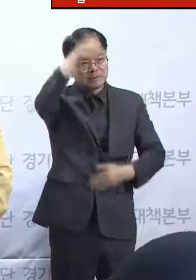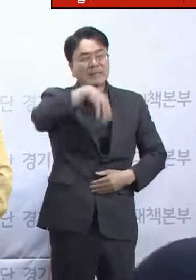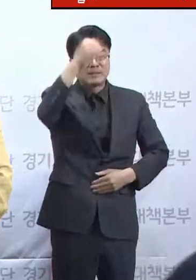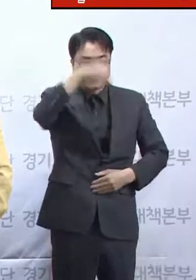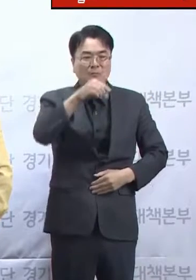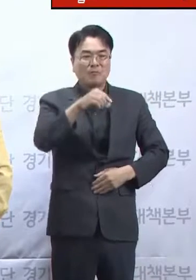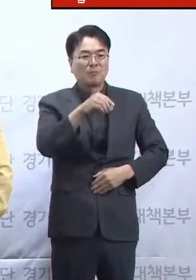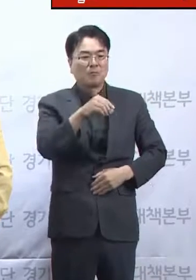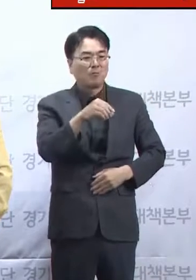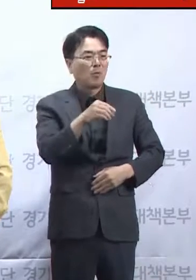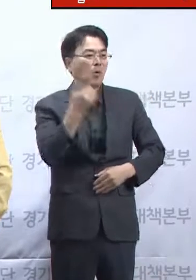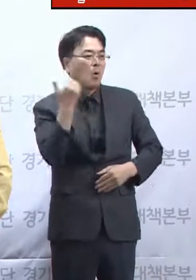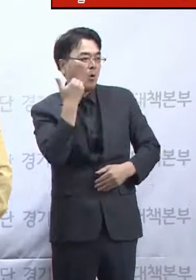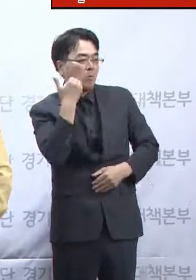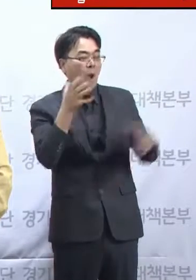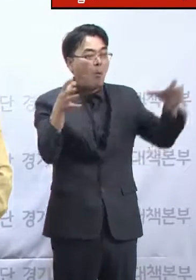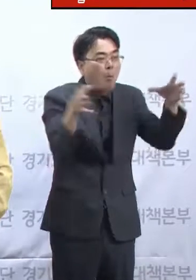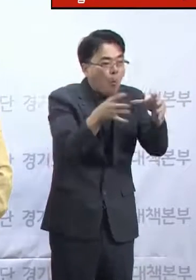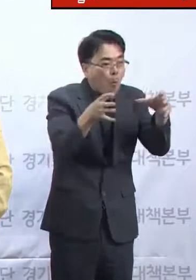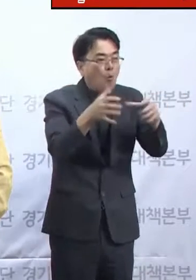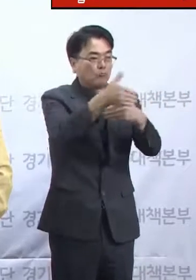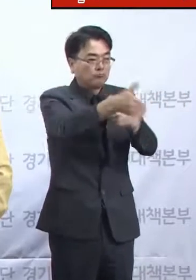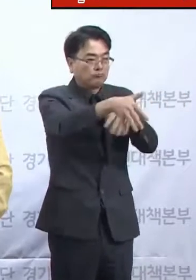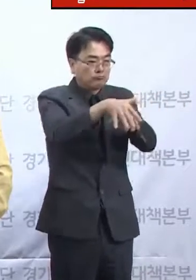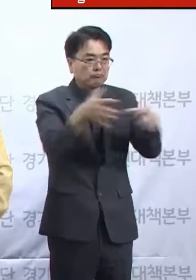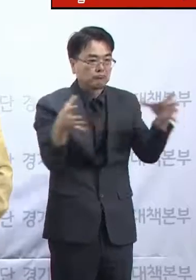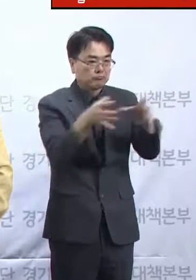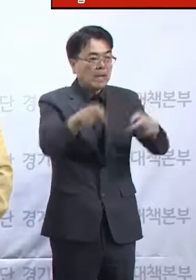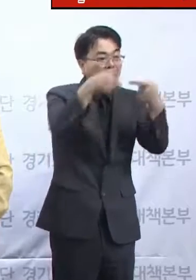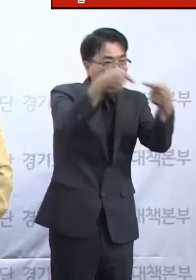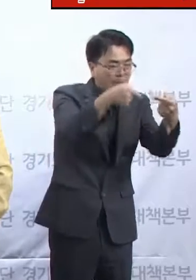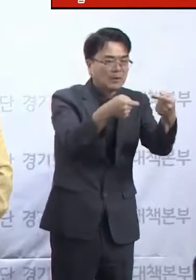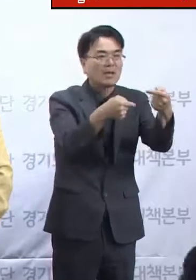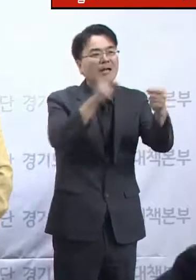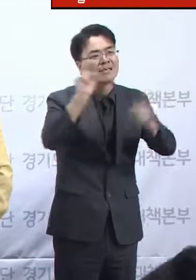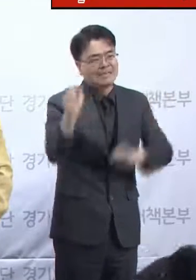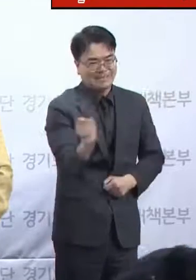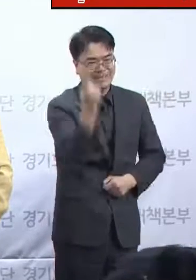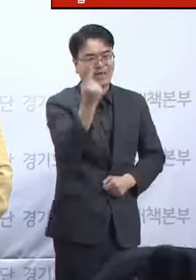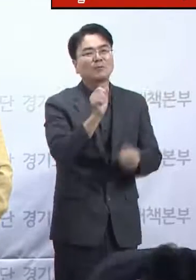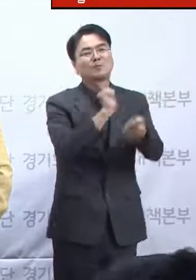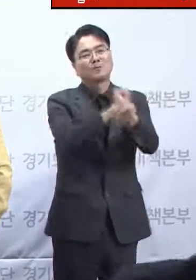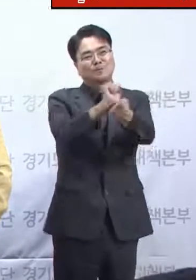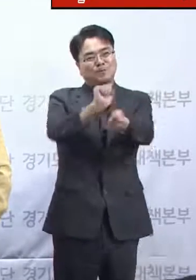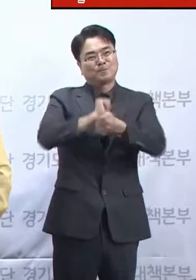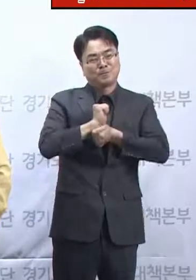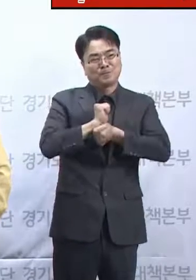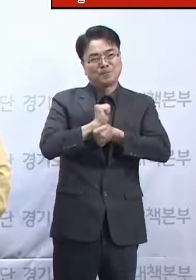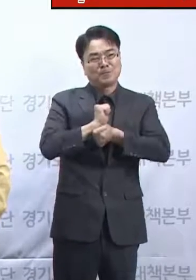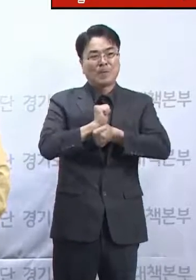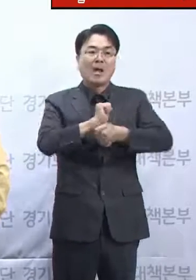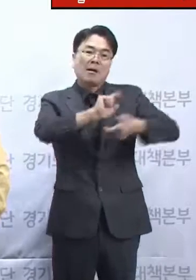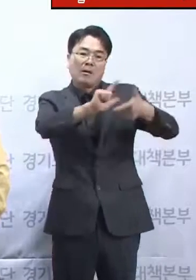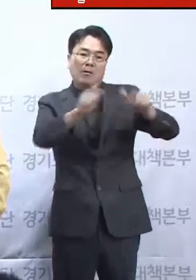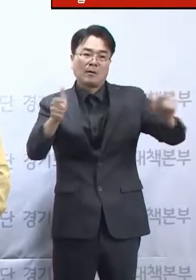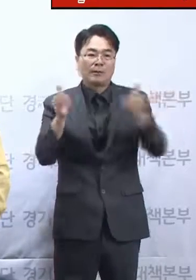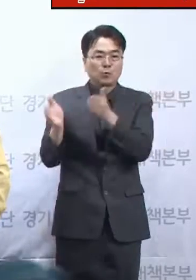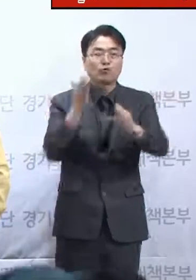대중적인 집회 장소나 이런 기관에서 이루어진 일이었습니다. 그래서 저희가 여러 가지 조치를 좀 취하고